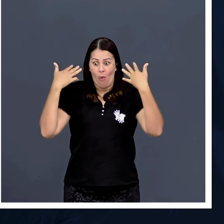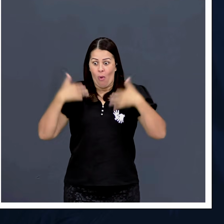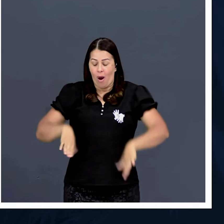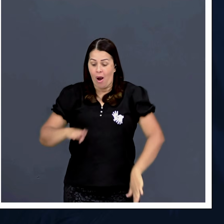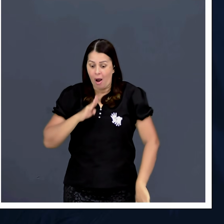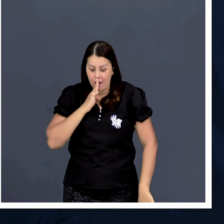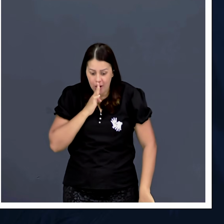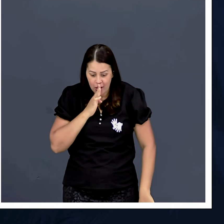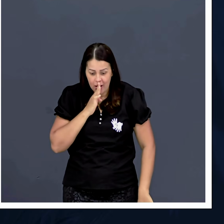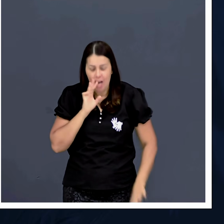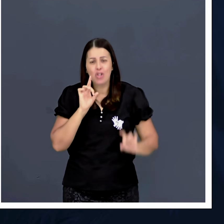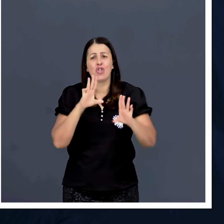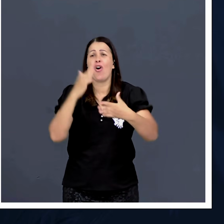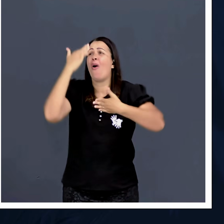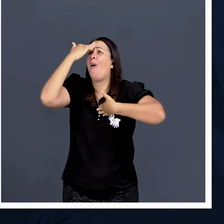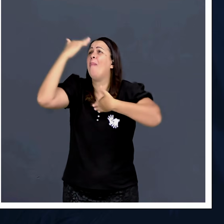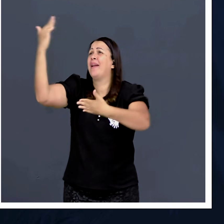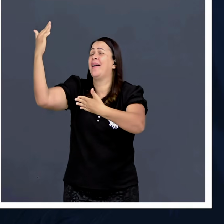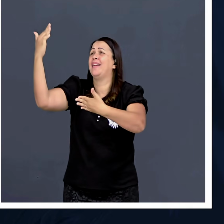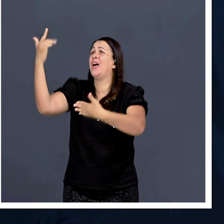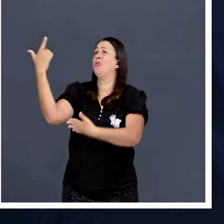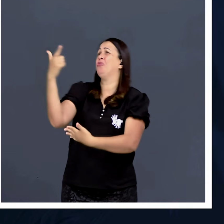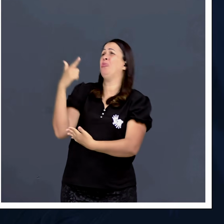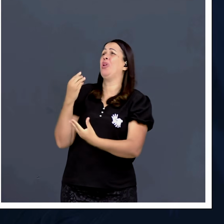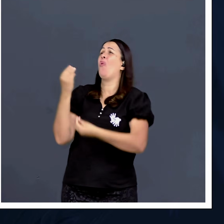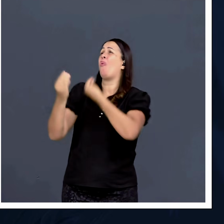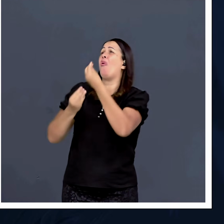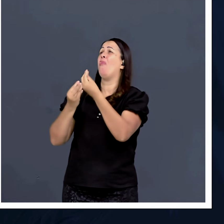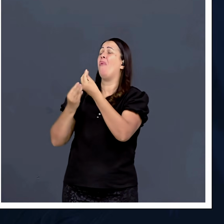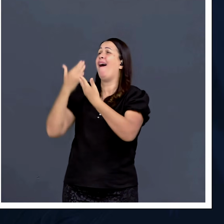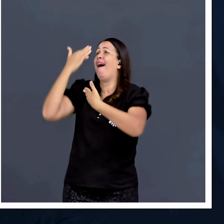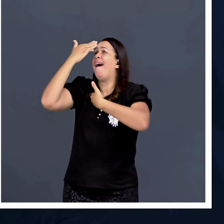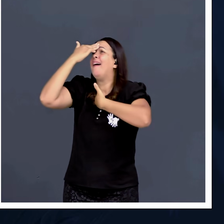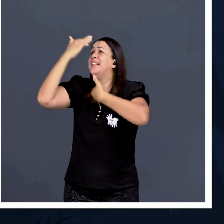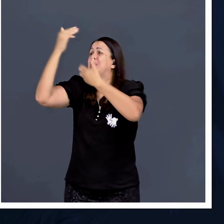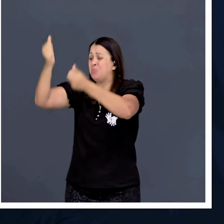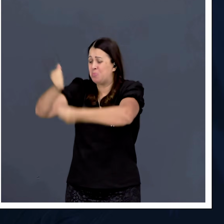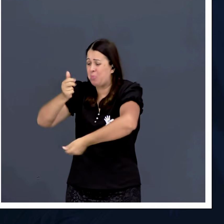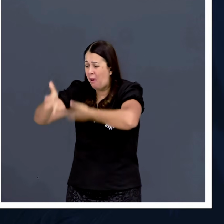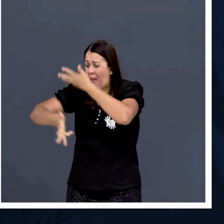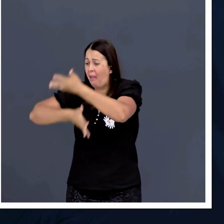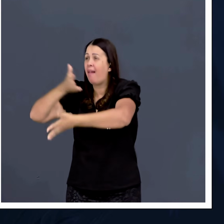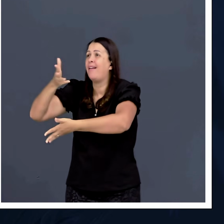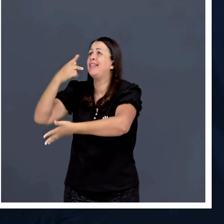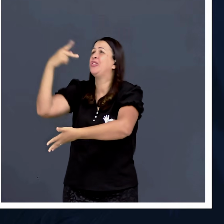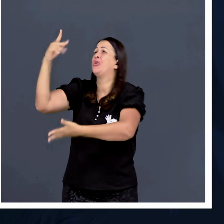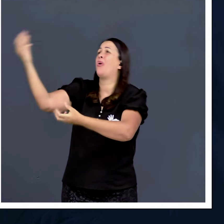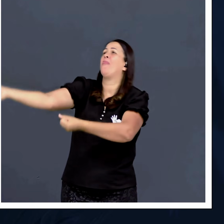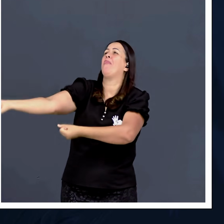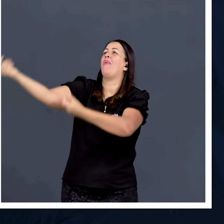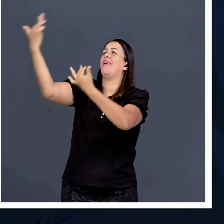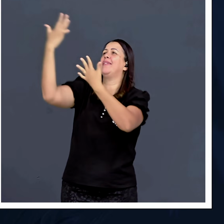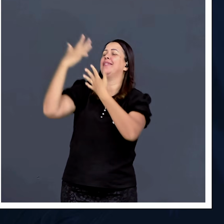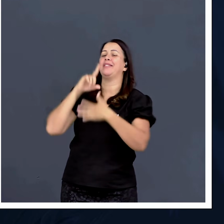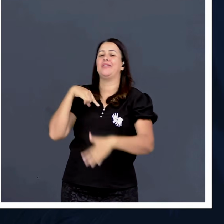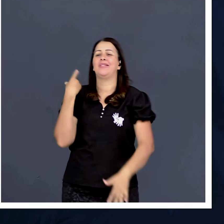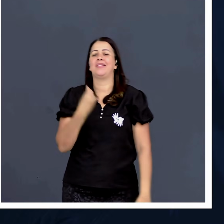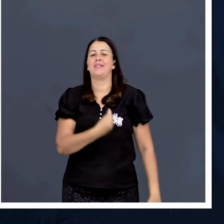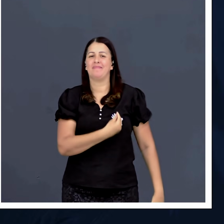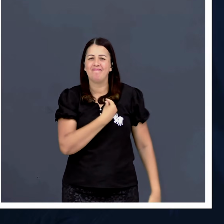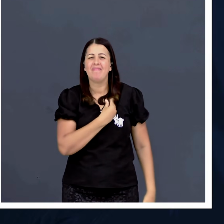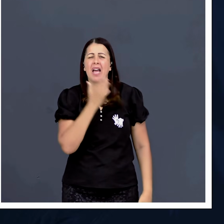Deus, obrigado. Não há palavras para descrever a Tua bondade na nossa vida. Entende